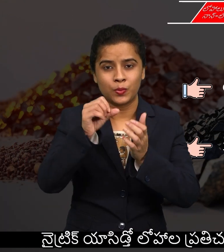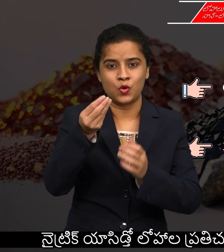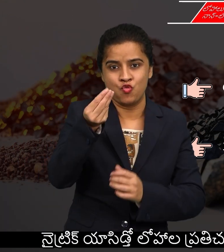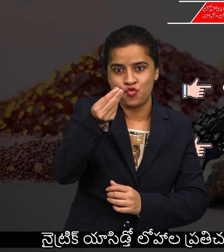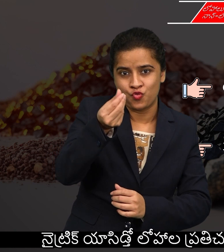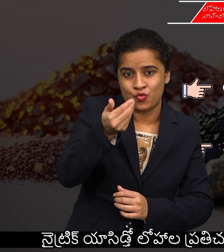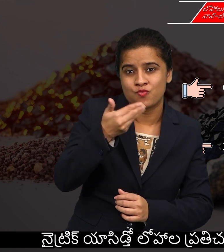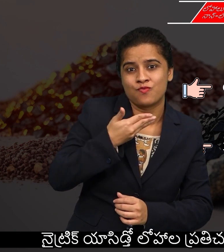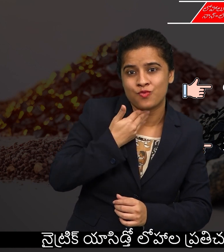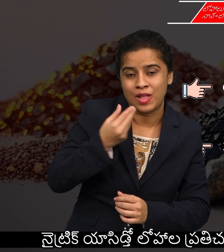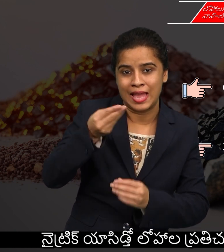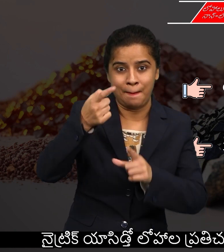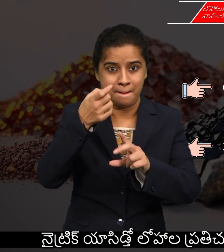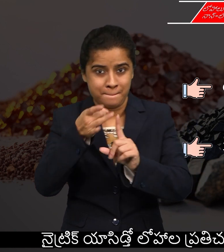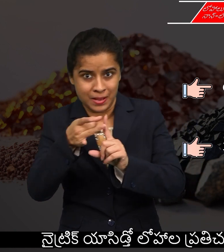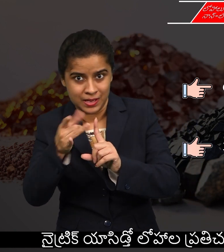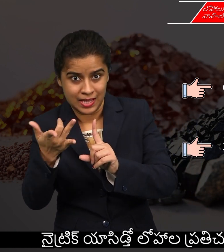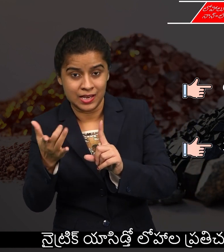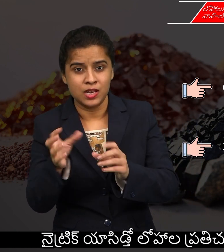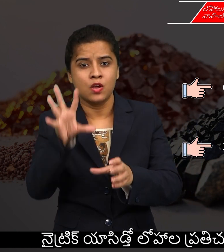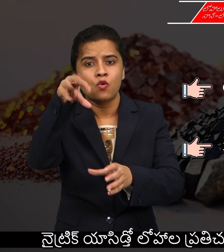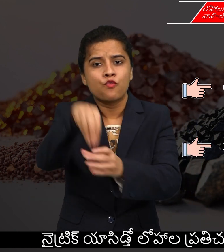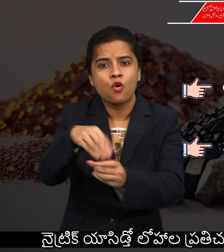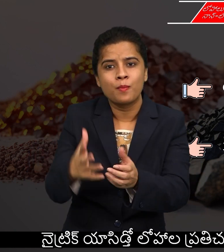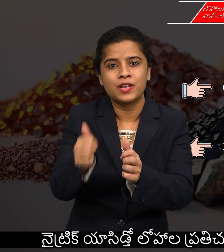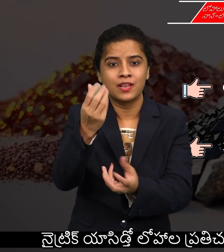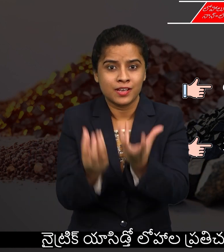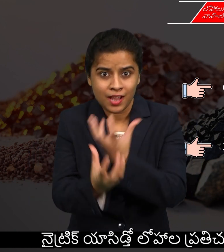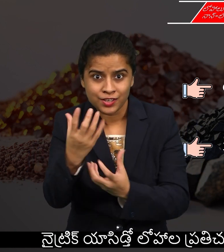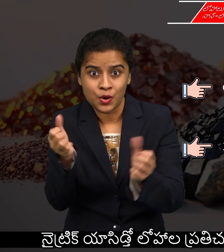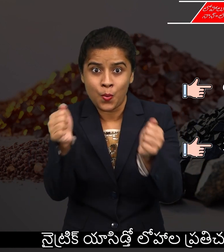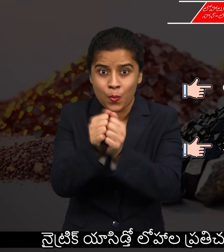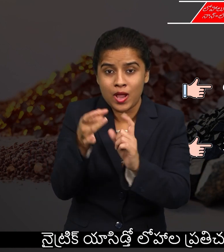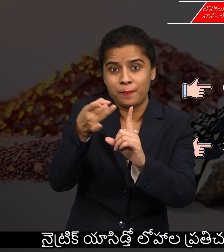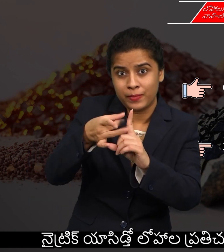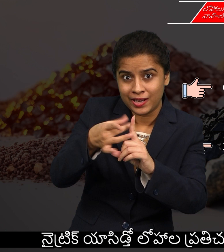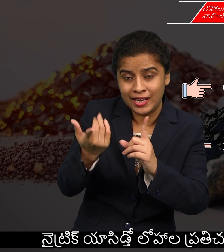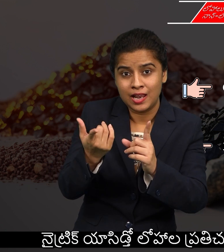నైట్రిక్ యాసిడ్తో లోహాల ప్రతిచర్యలో లోహాల నైట్రేట్ లవణాలు ఏర్పడతాయి.